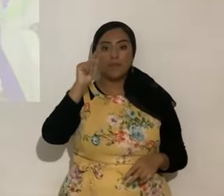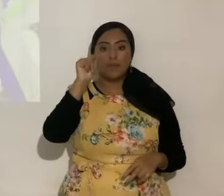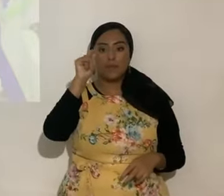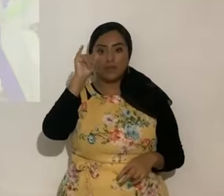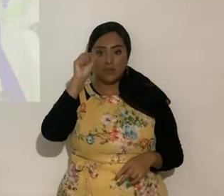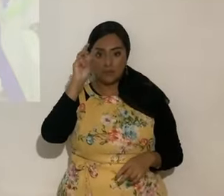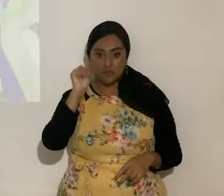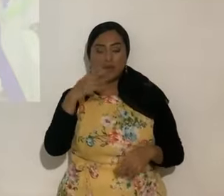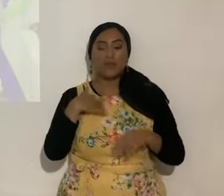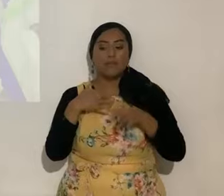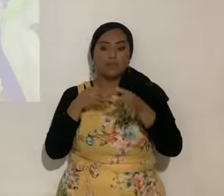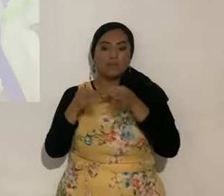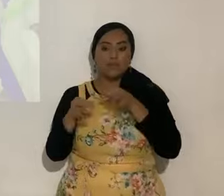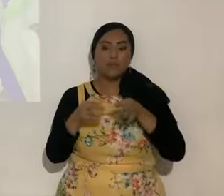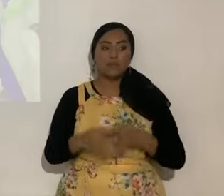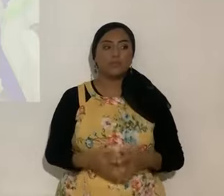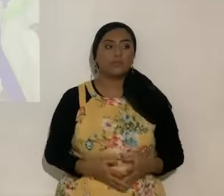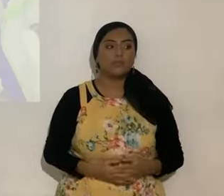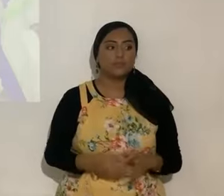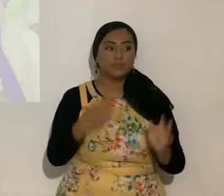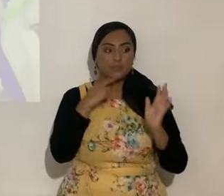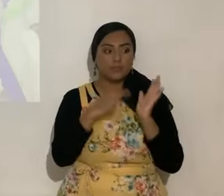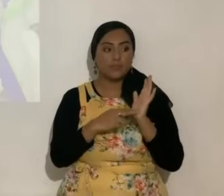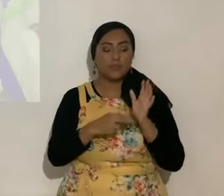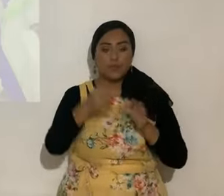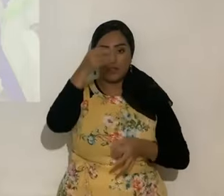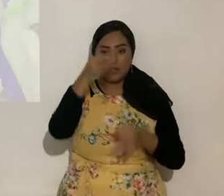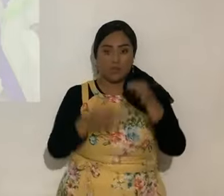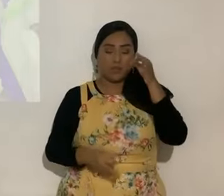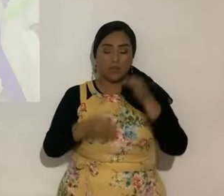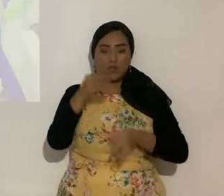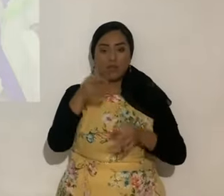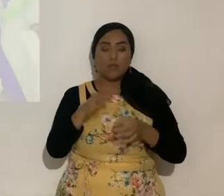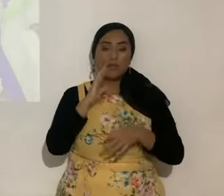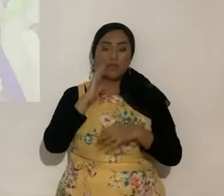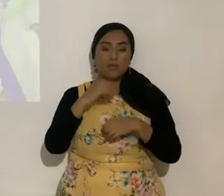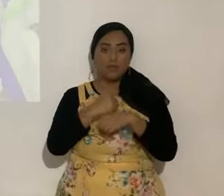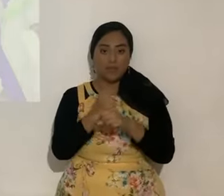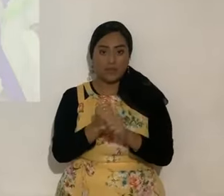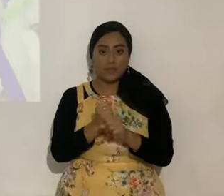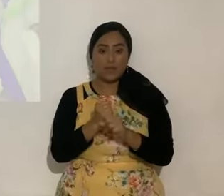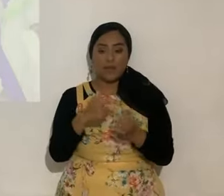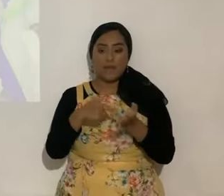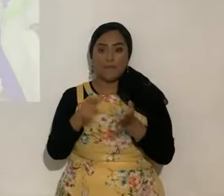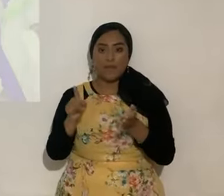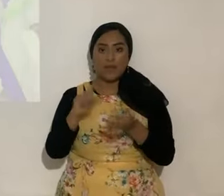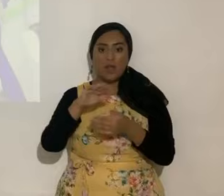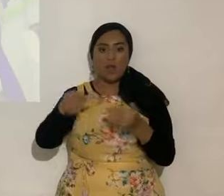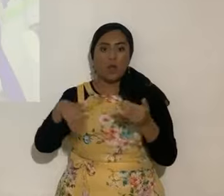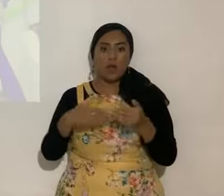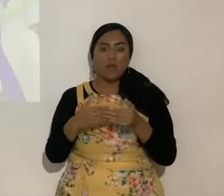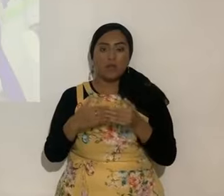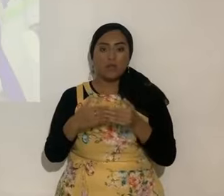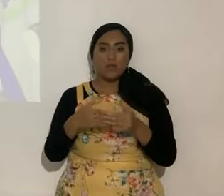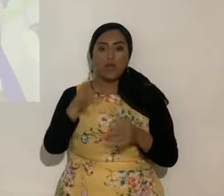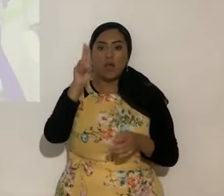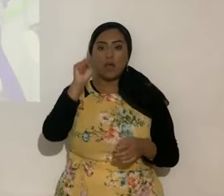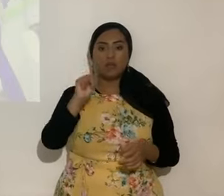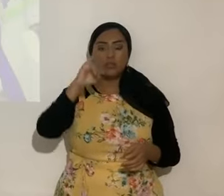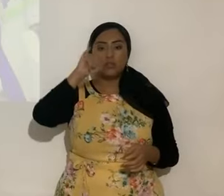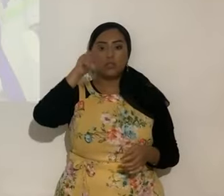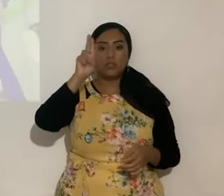explico bien. Pero entonces, anoten esto, la justicia divina hará que se pague toda injusticia. Por lo tanto,